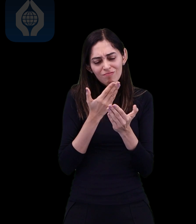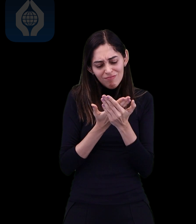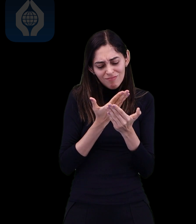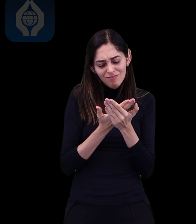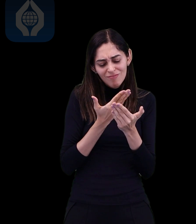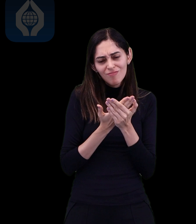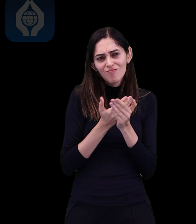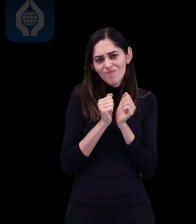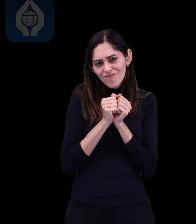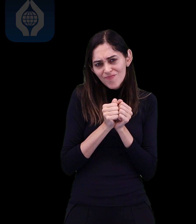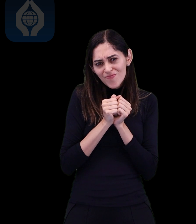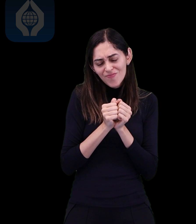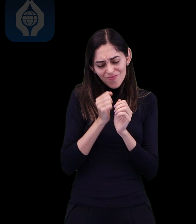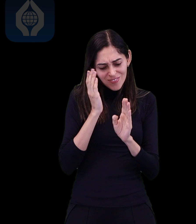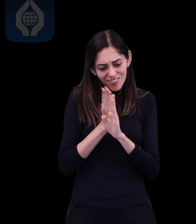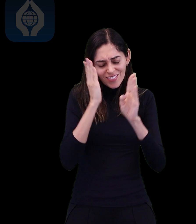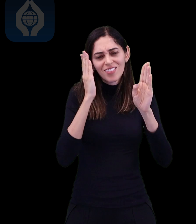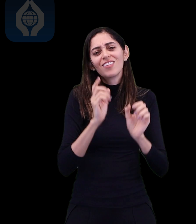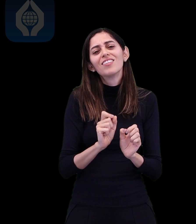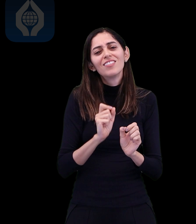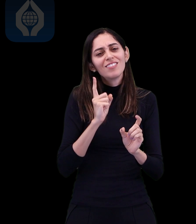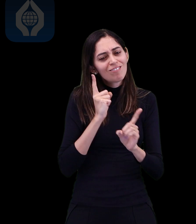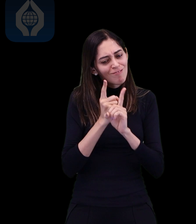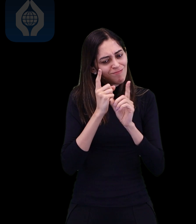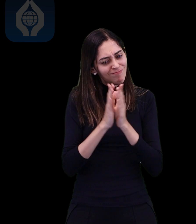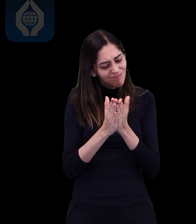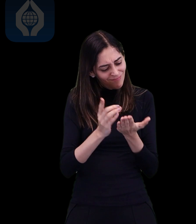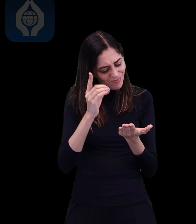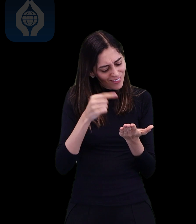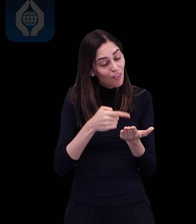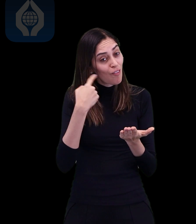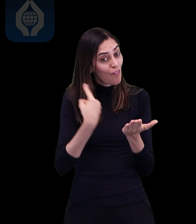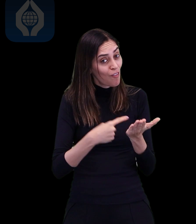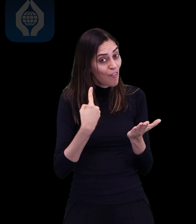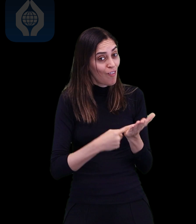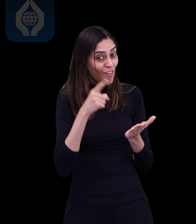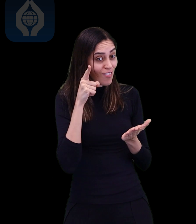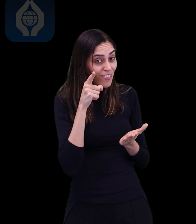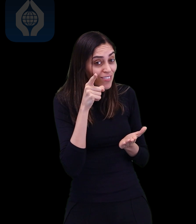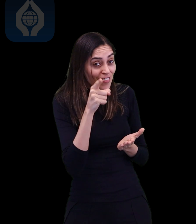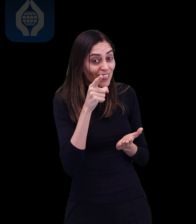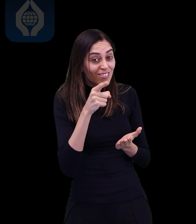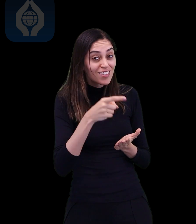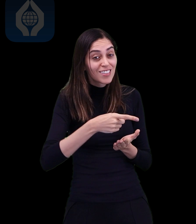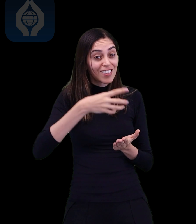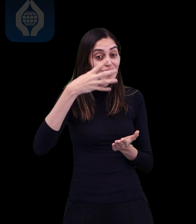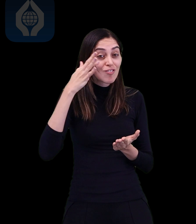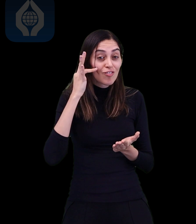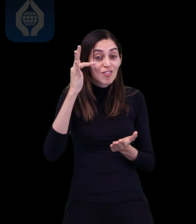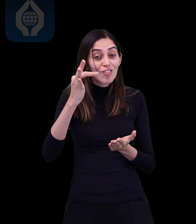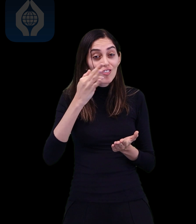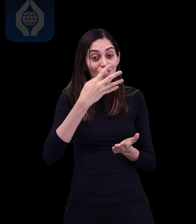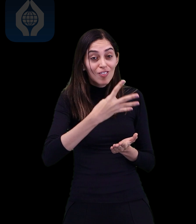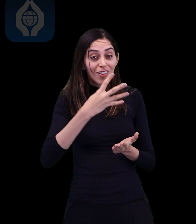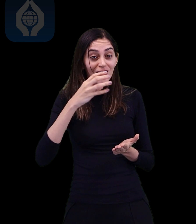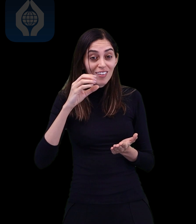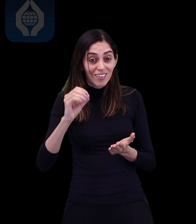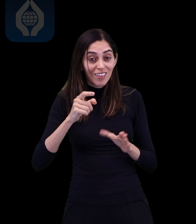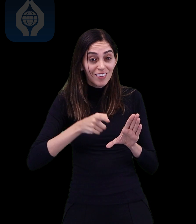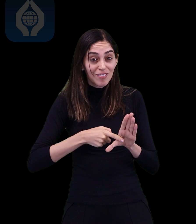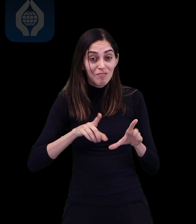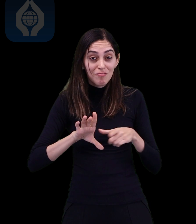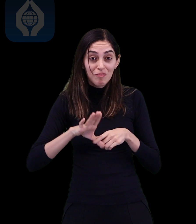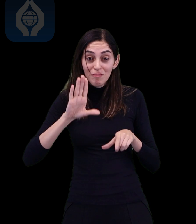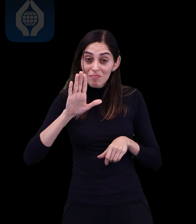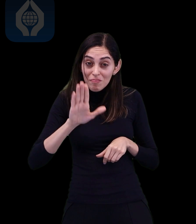Deus juntos e descobrir o que ela diz. Conto com você no nosso 40º passo dessa jornada